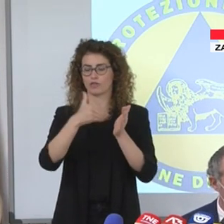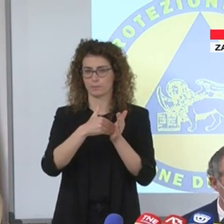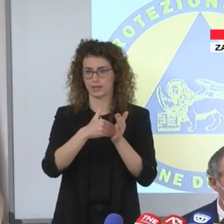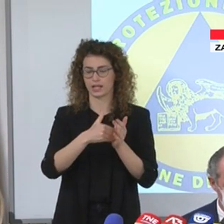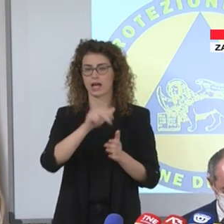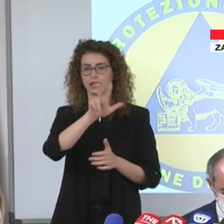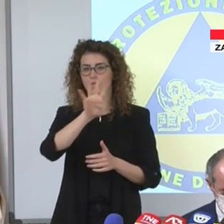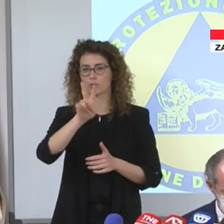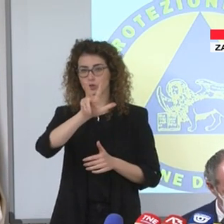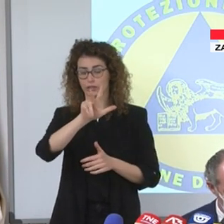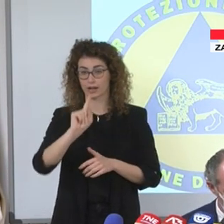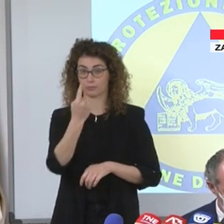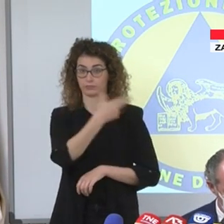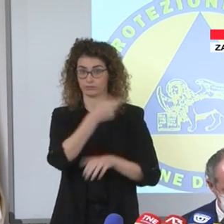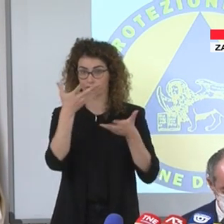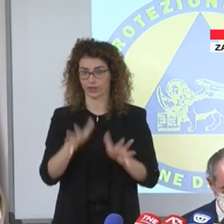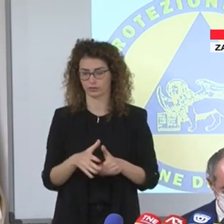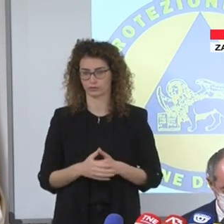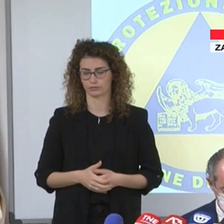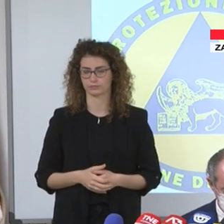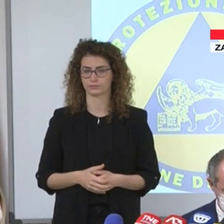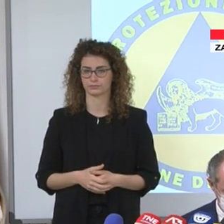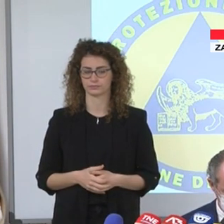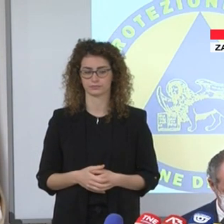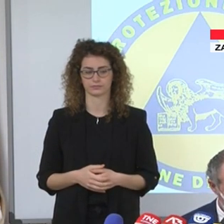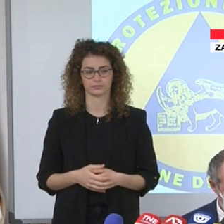69.343 hanno avuto la prima dose.